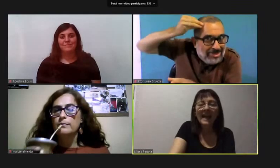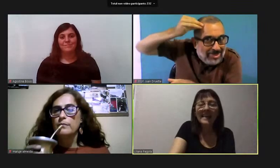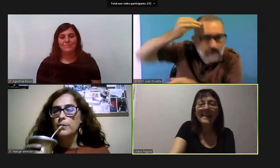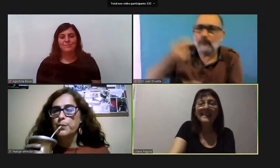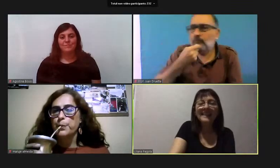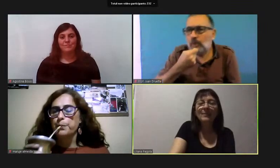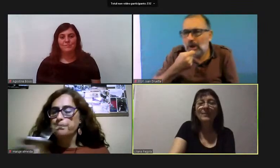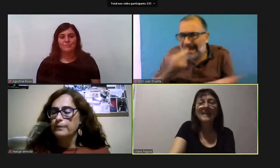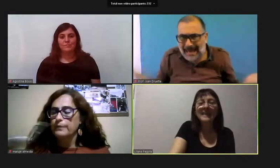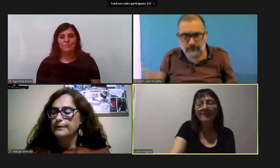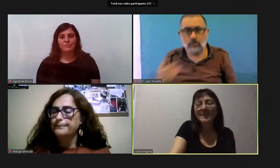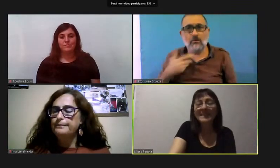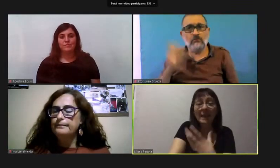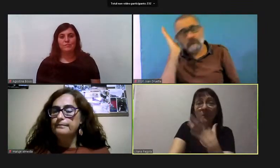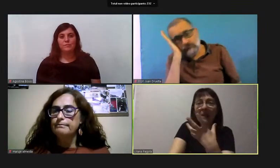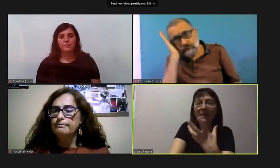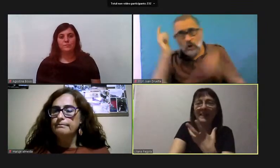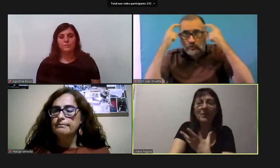digamos,